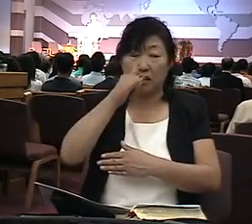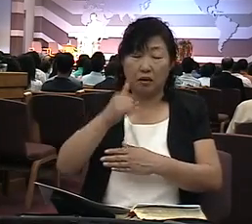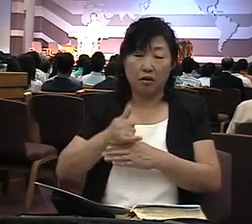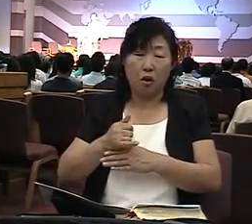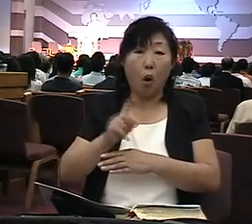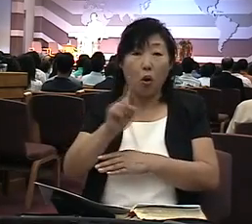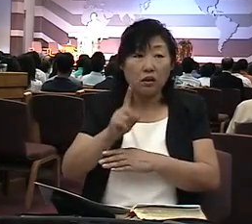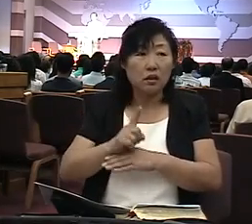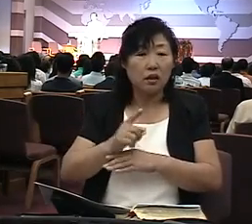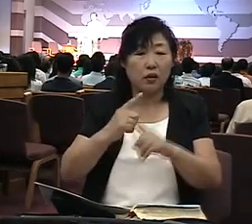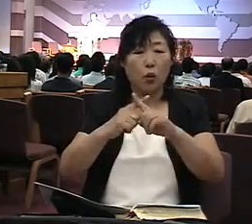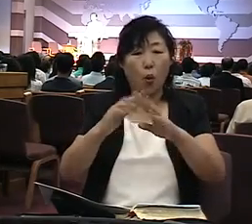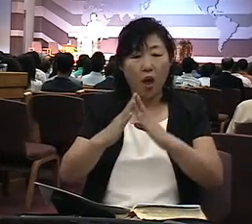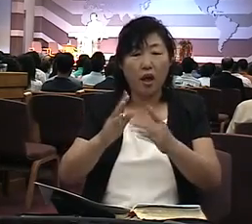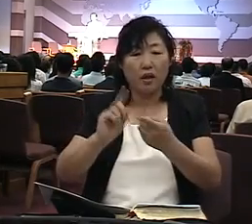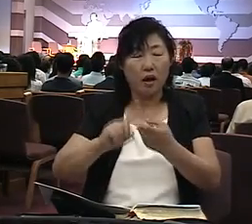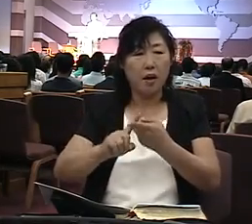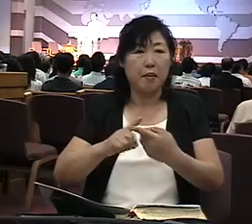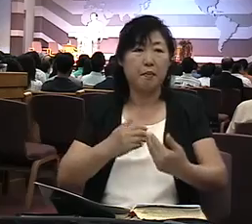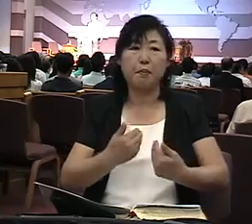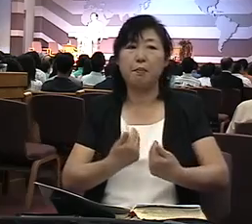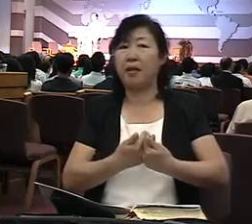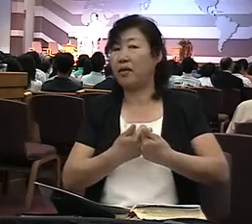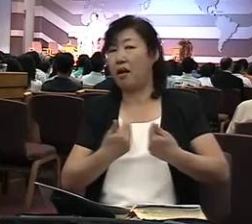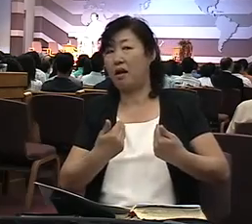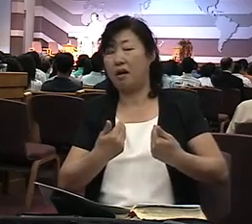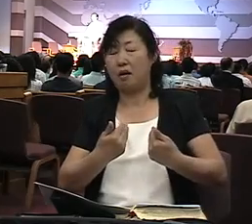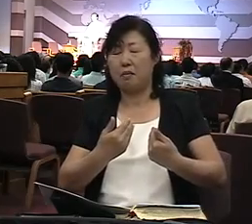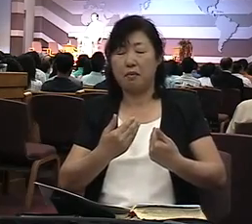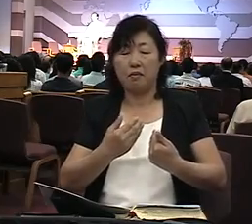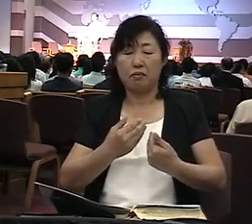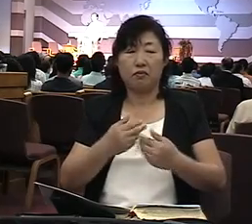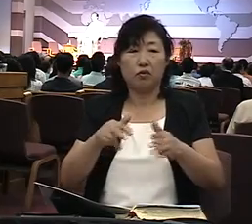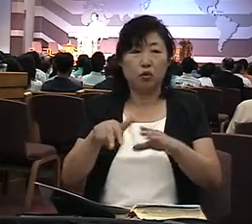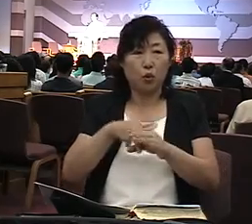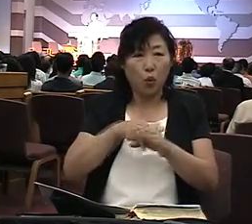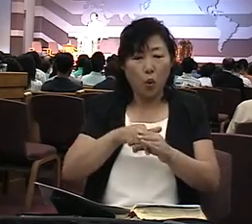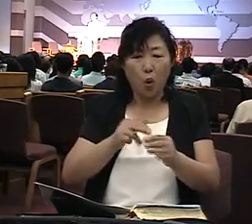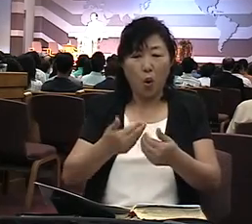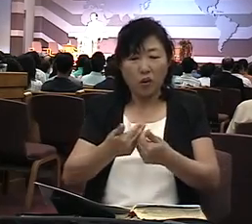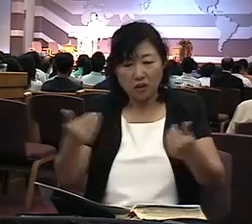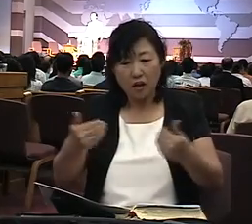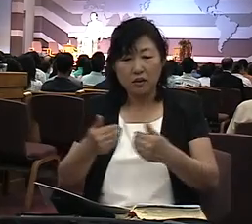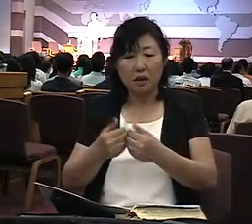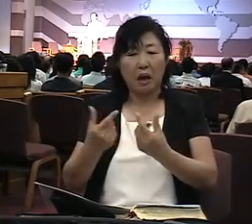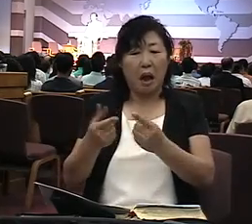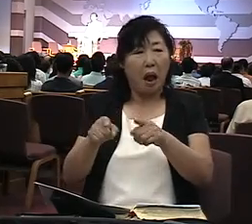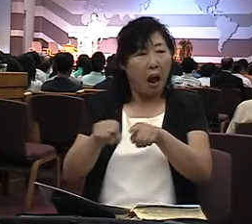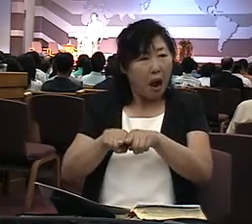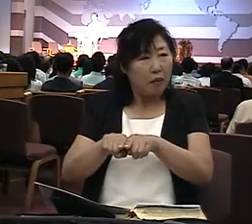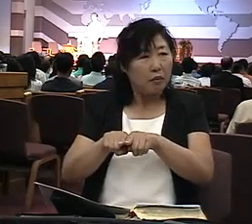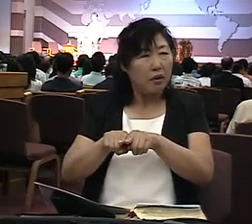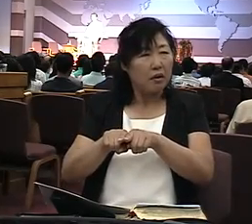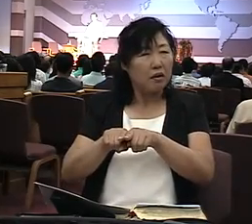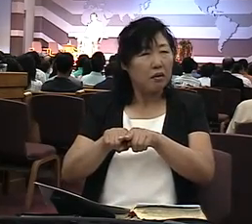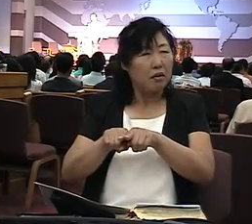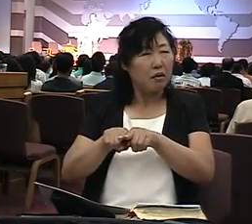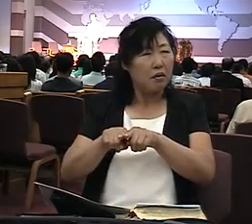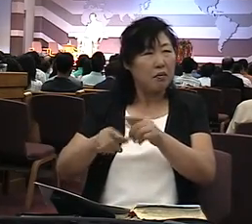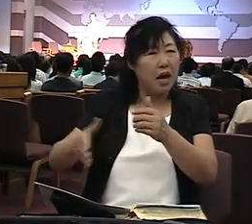교회에 대한 반대가. 종교를 떠나서 같은 국민이 지금 인질로 잡혀있고 죽어가고 있는데 왜 이렇게 반대가